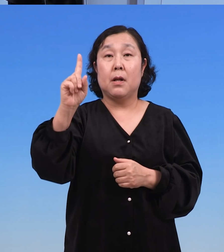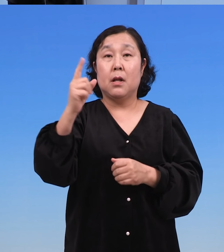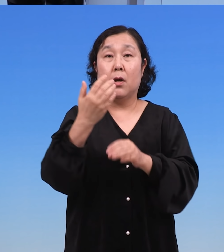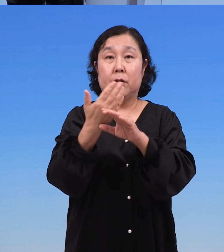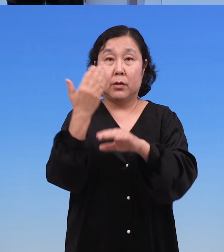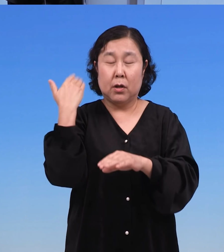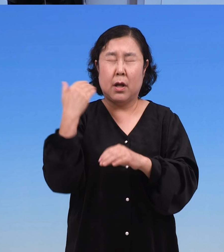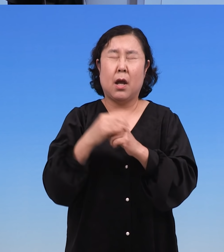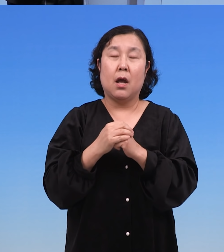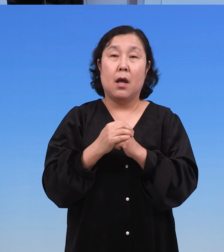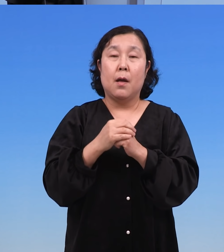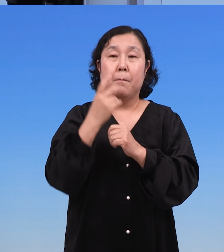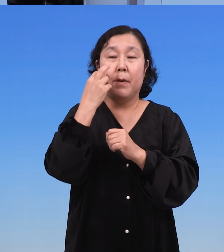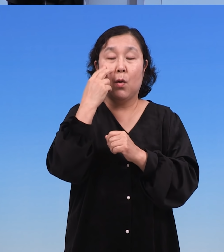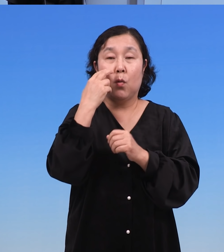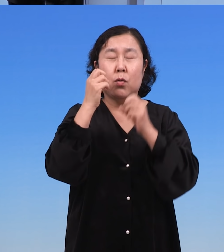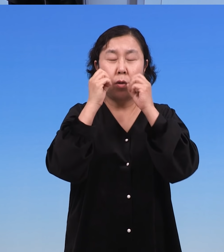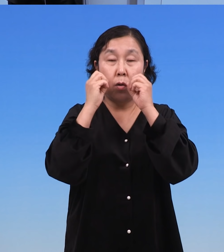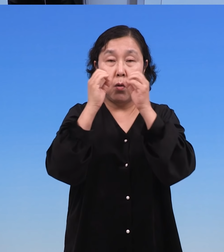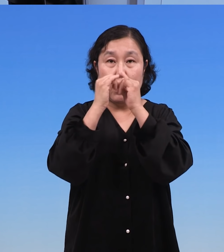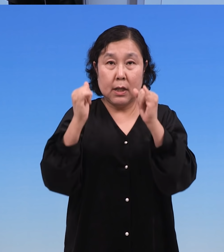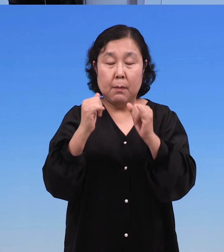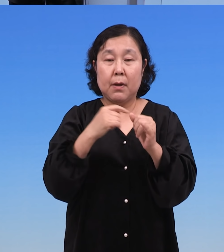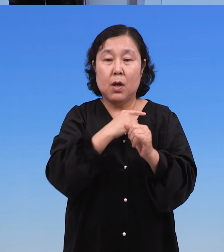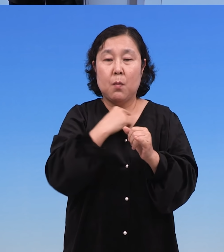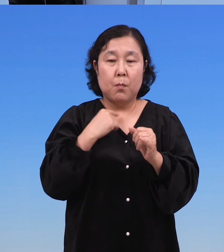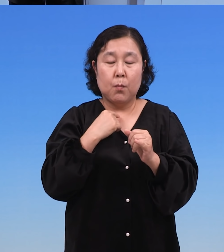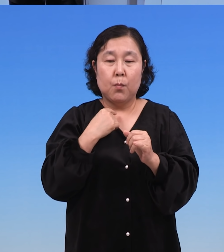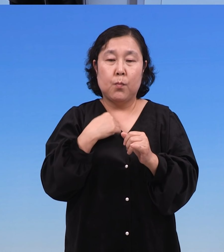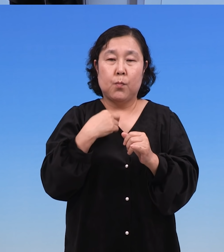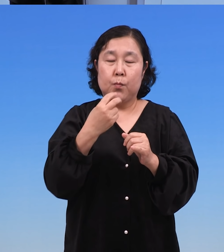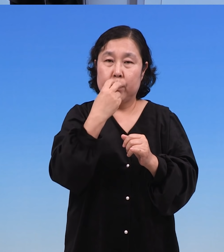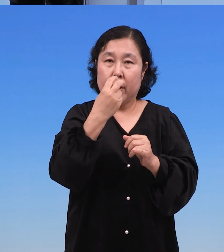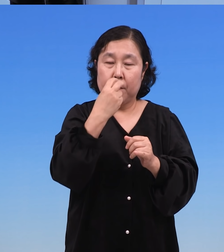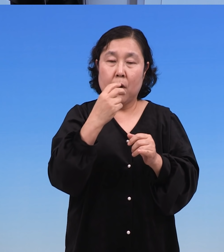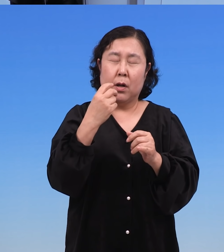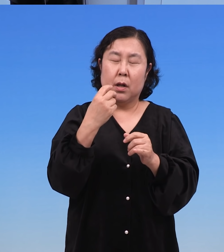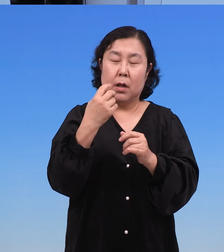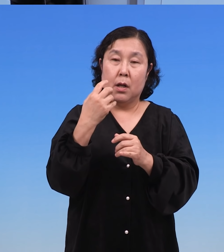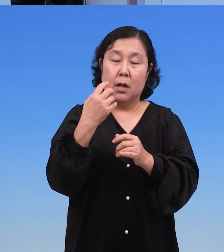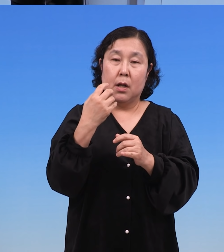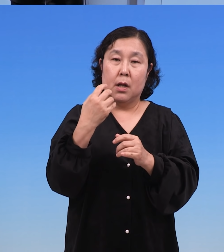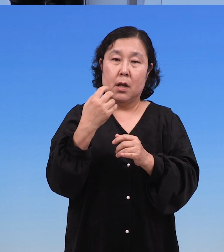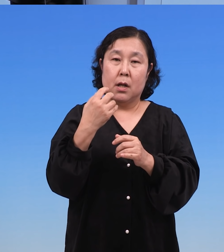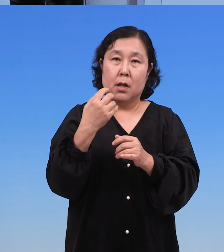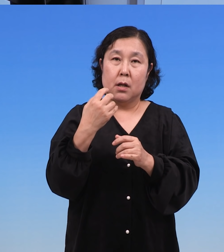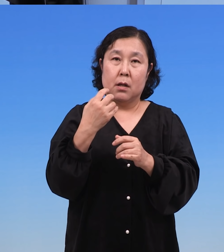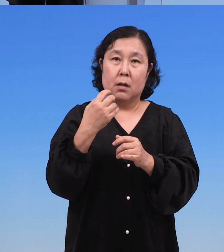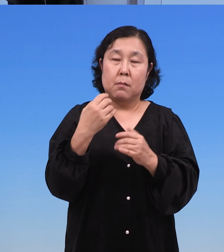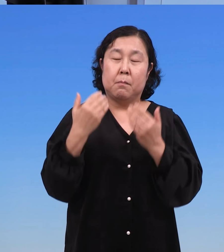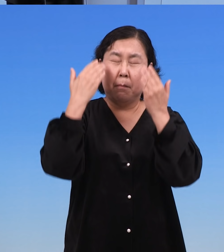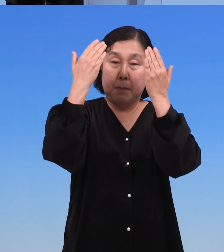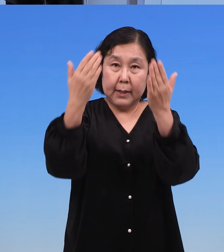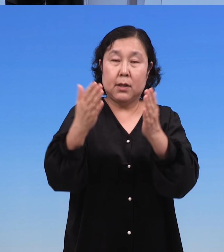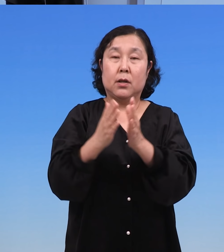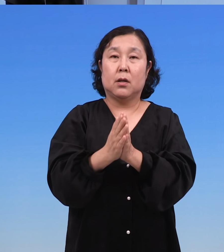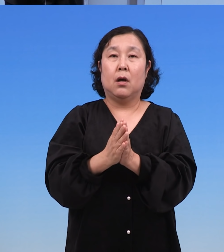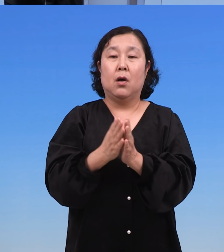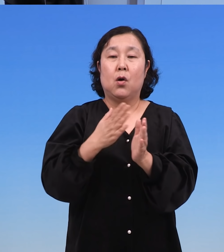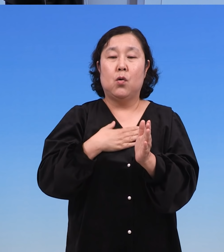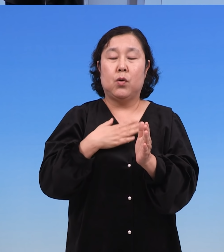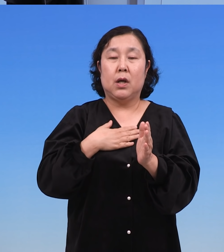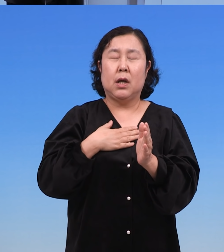121년 전 미국 선교사님이 목숨을 걸고 한국에 와서 우리 선조를 구했다. 그 정신,